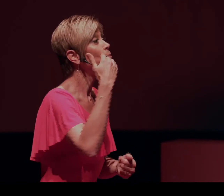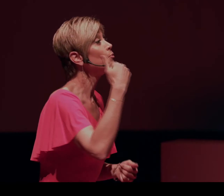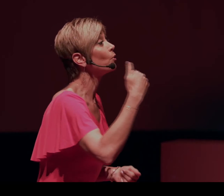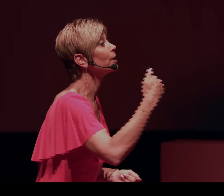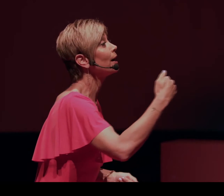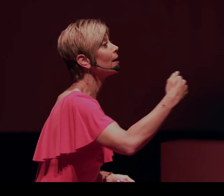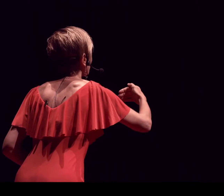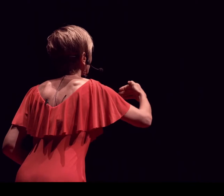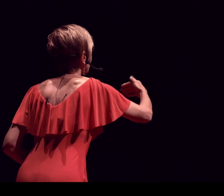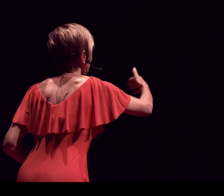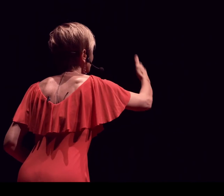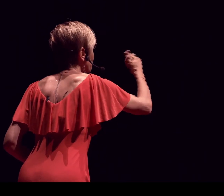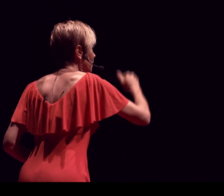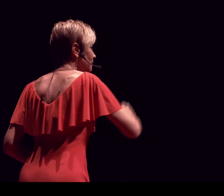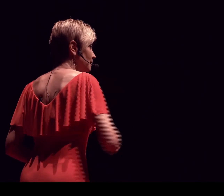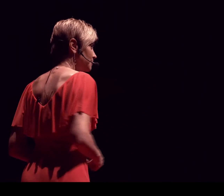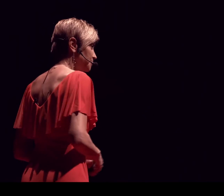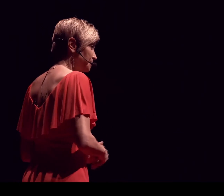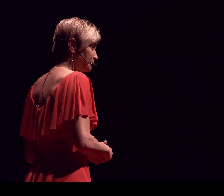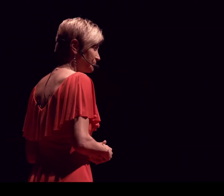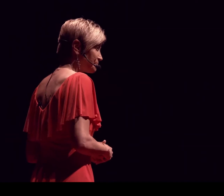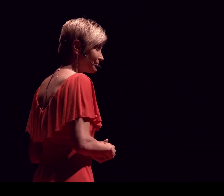plus mon regard va aller loin.